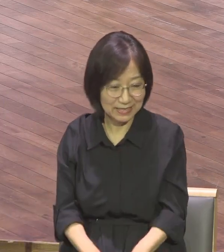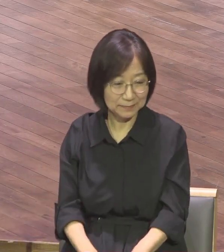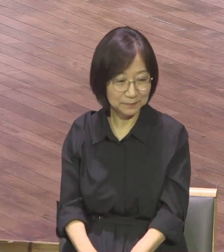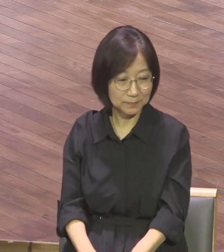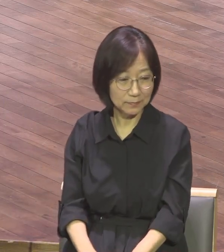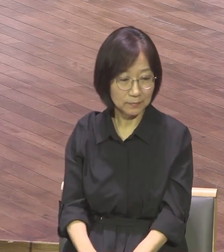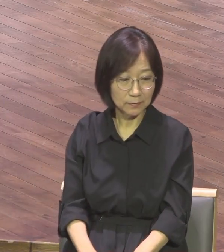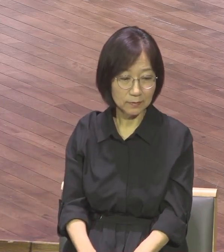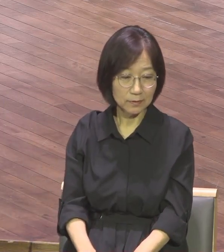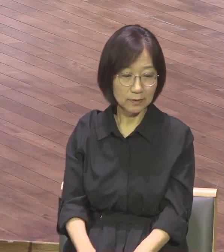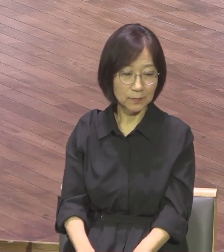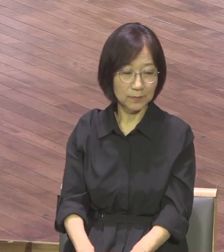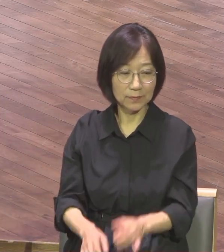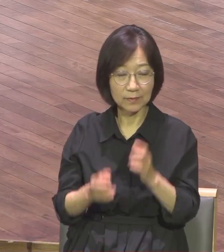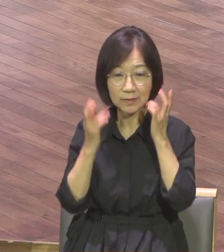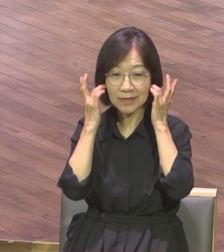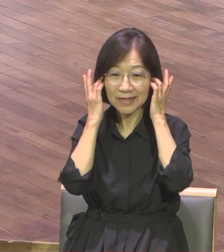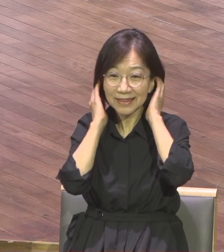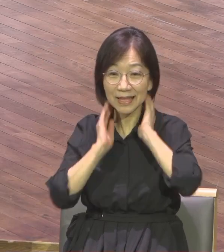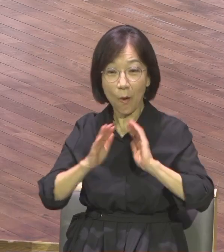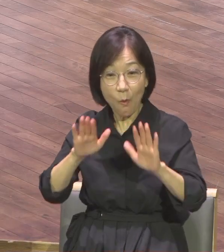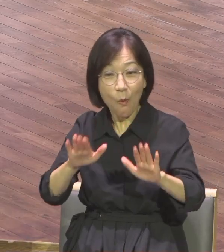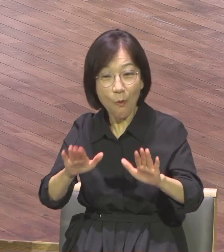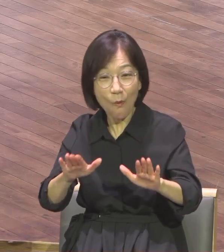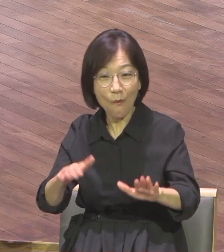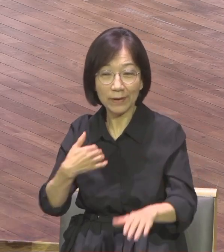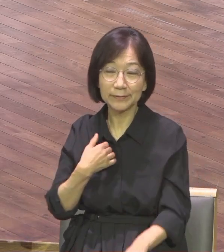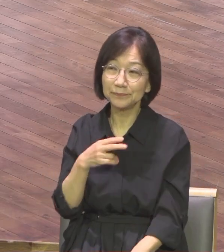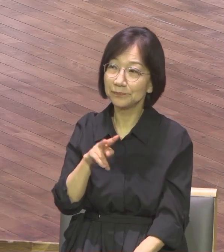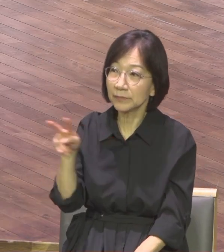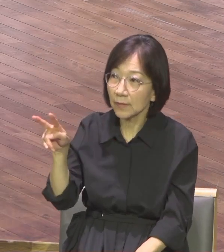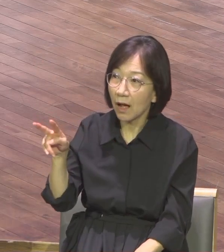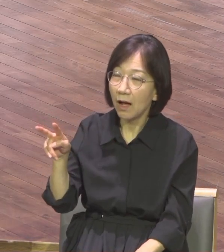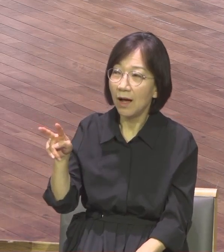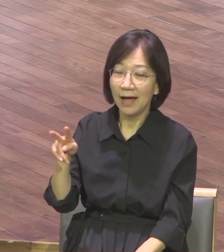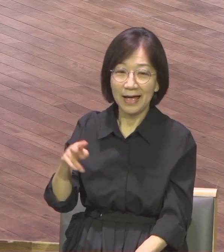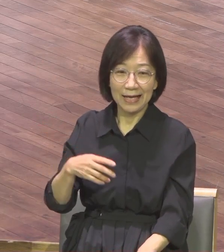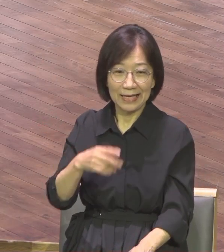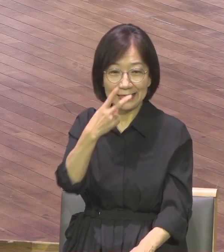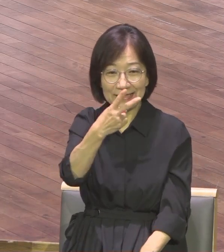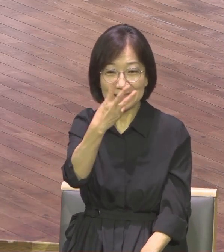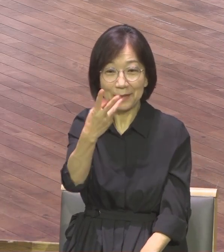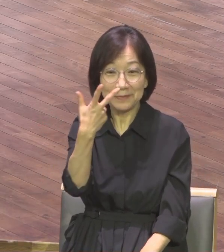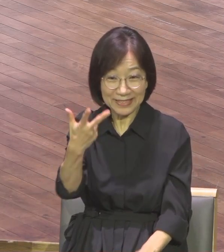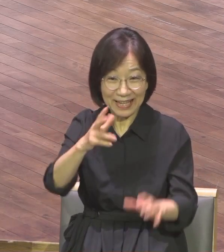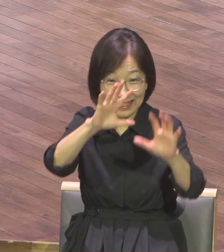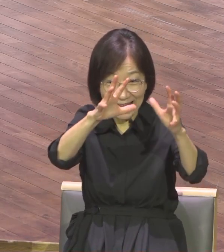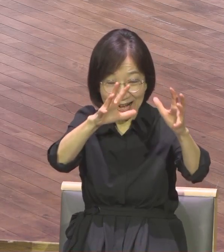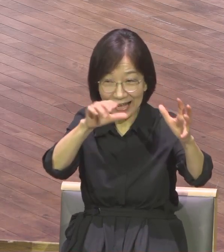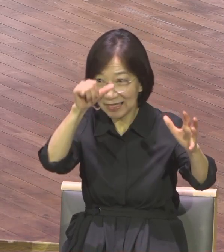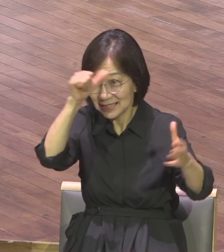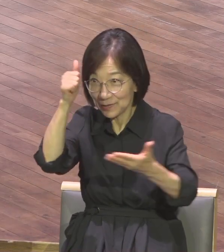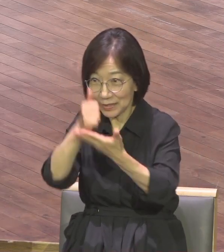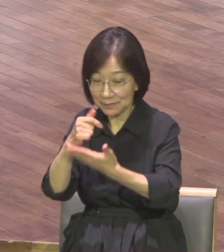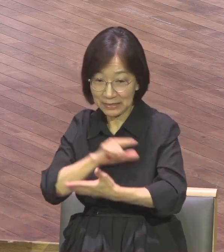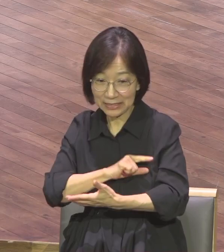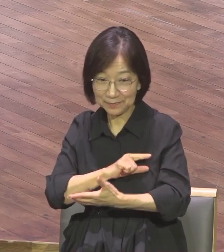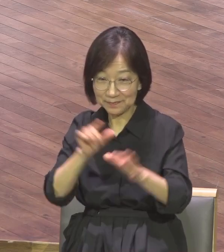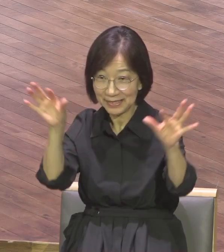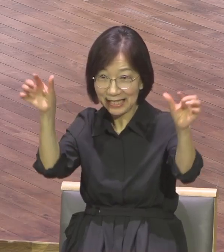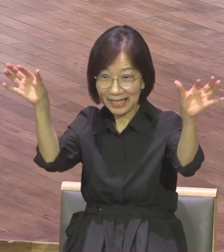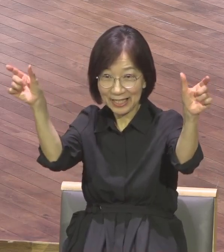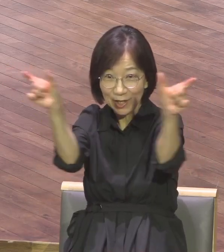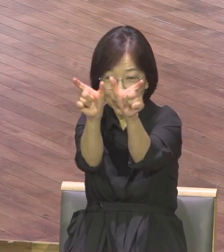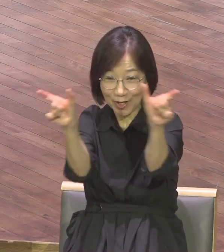해놔서 237 장로들을 전부 다 여러분 직접 뽑은 그 명단이 쫙 저 벽에 다 붙어있어.